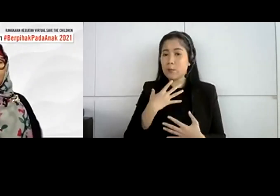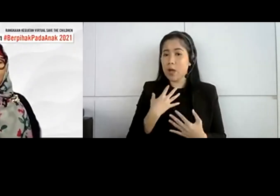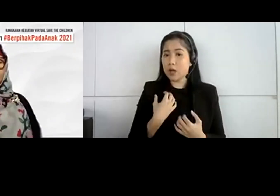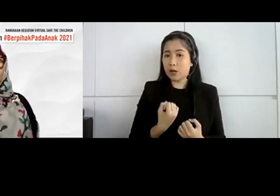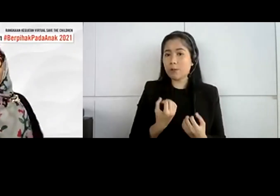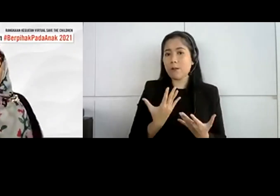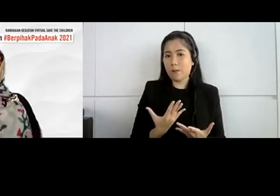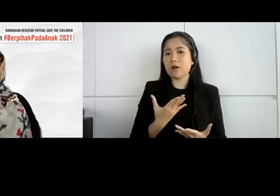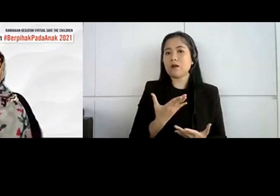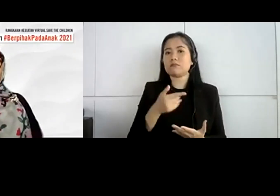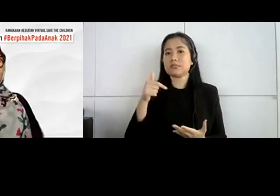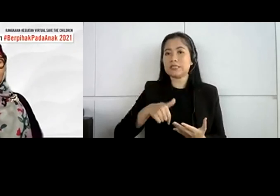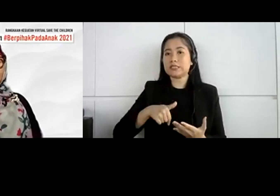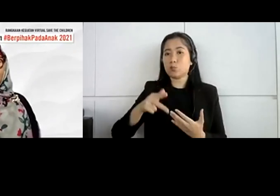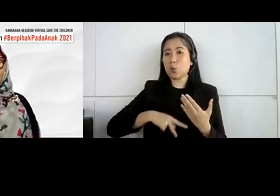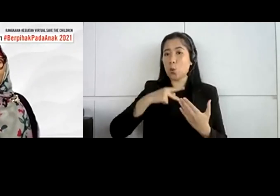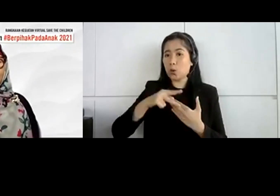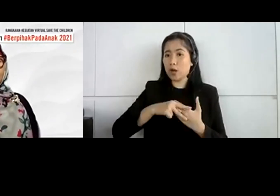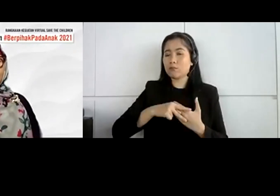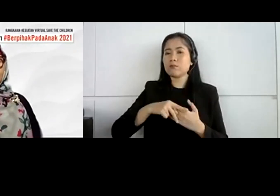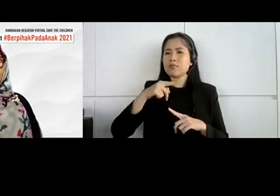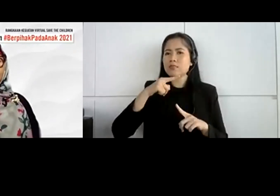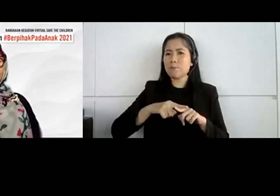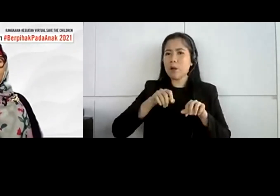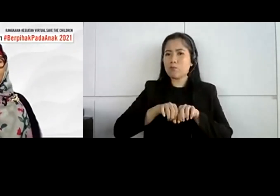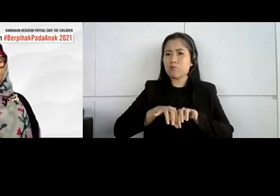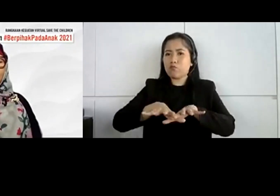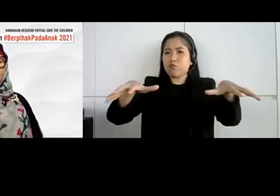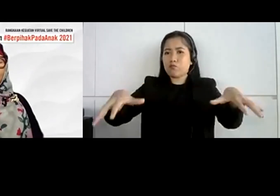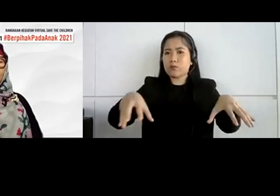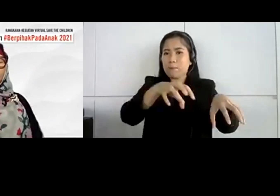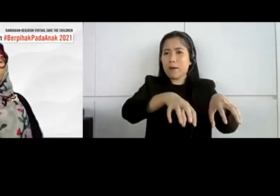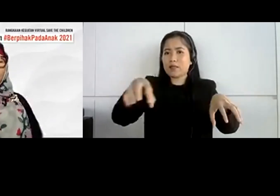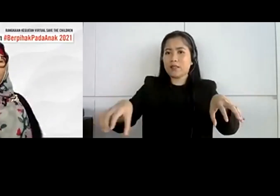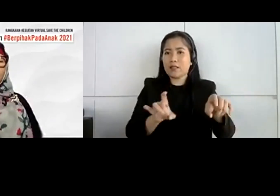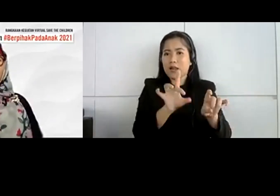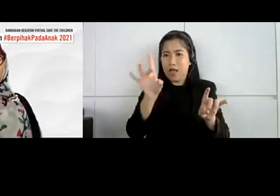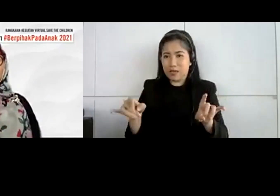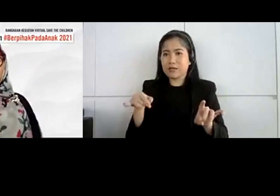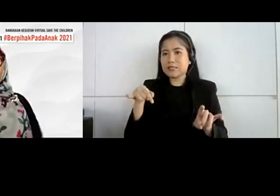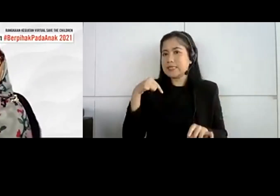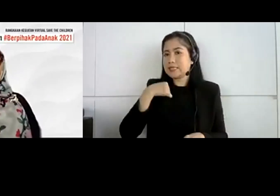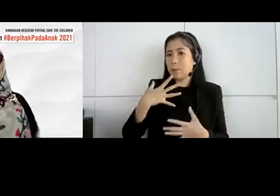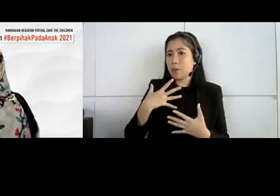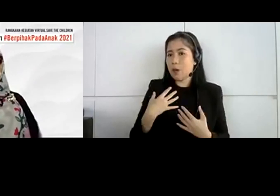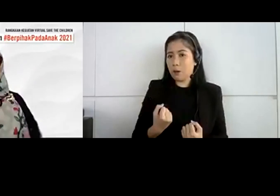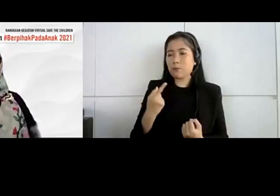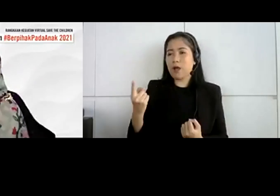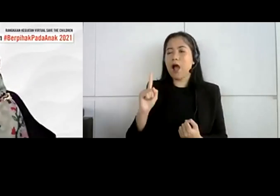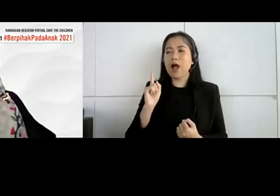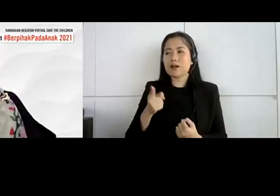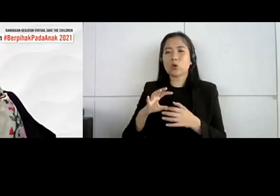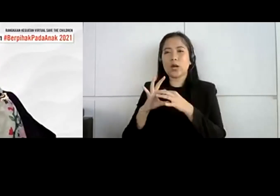ini bisa kita perluas kembali di daerah lain, dan saya harap di bawah koordinasi kawan-kawan